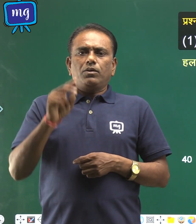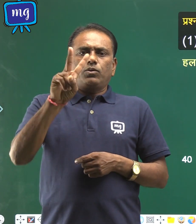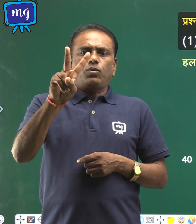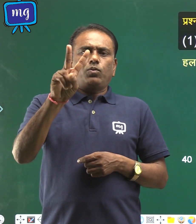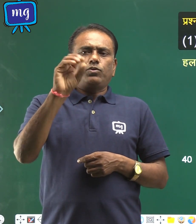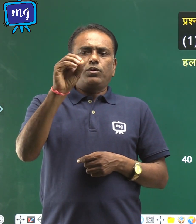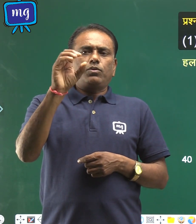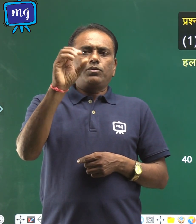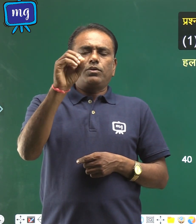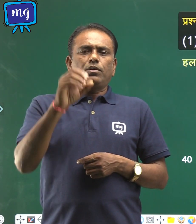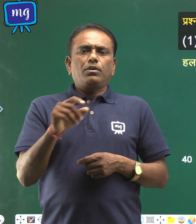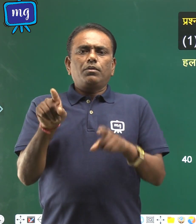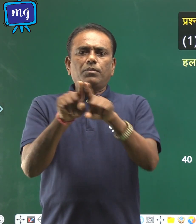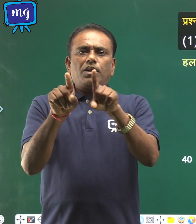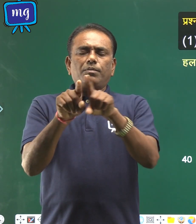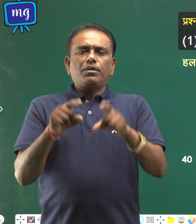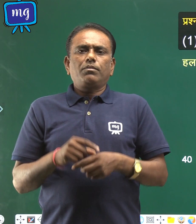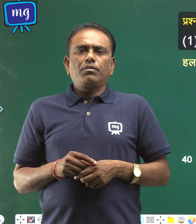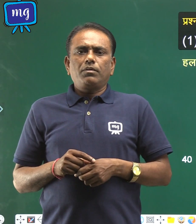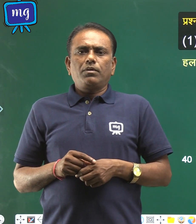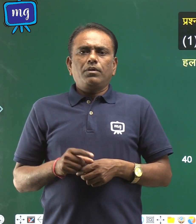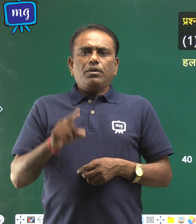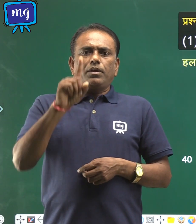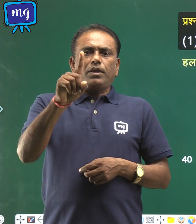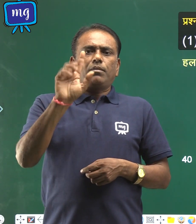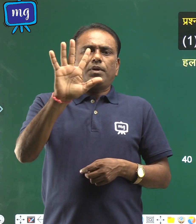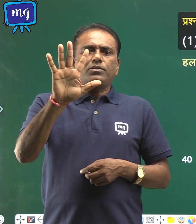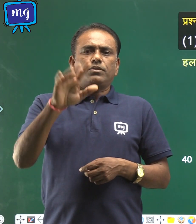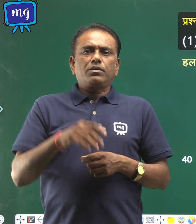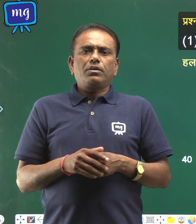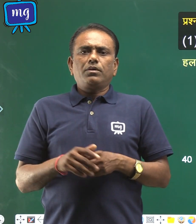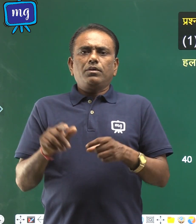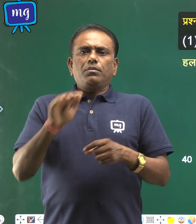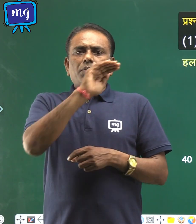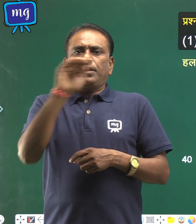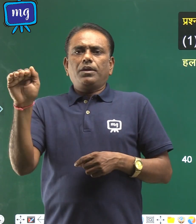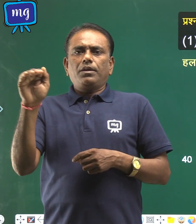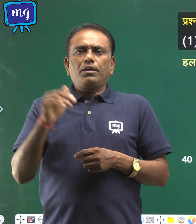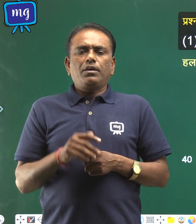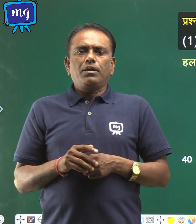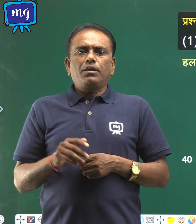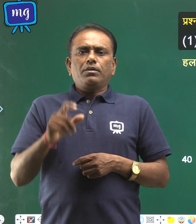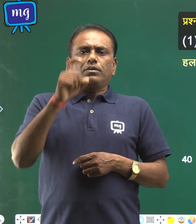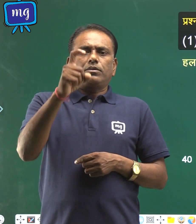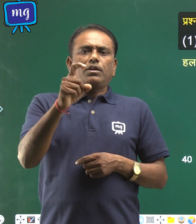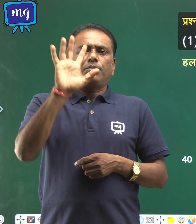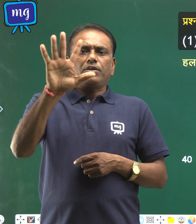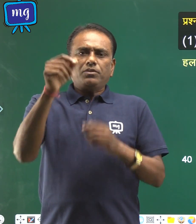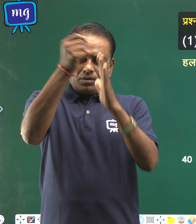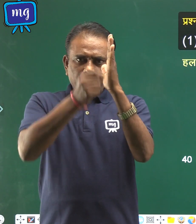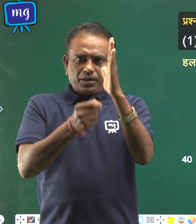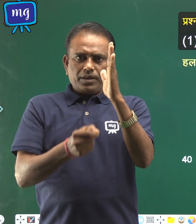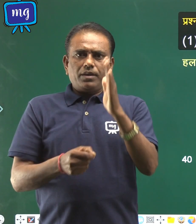200 बराबर 15 बटे 75 लिखेंगे,